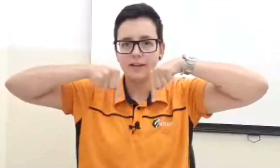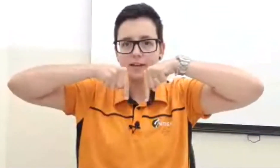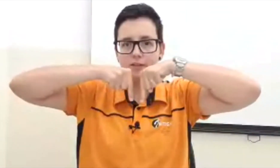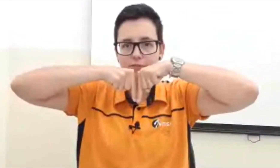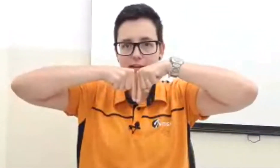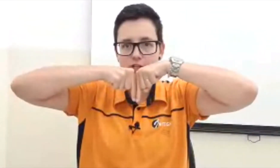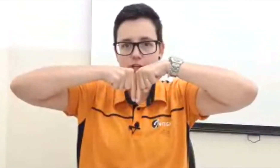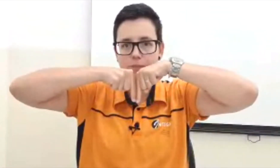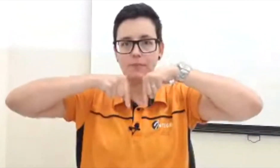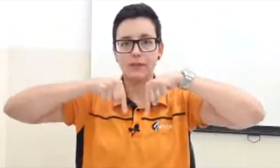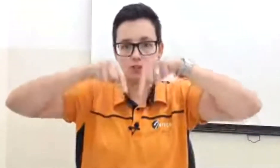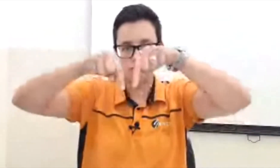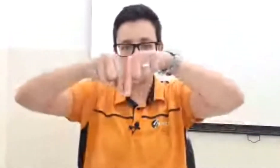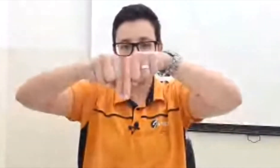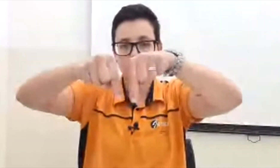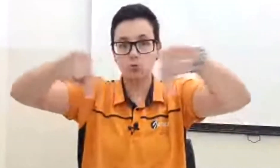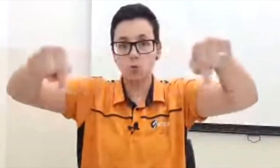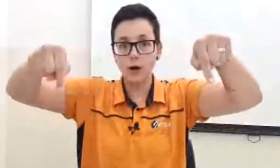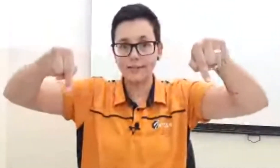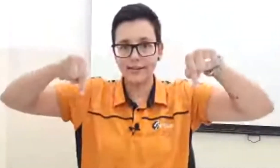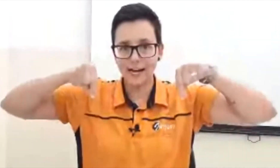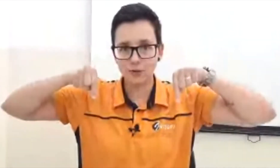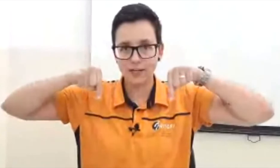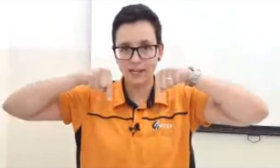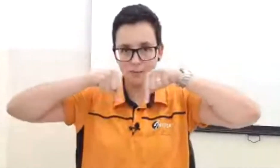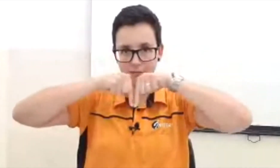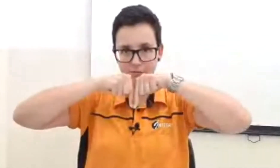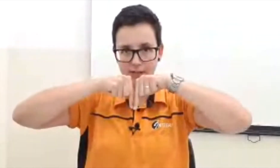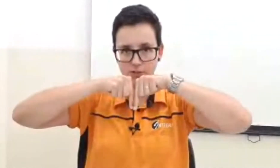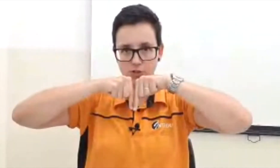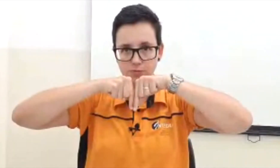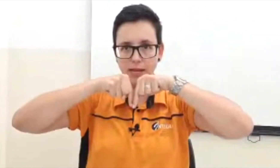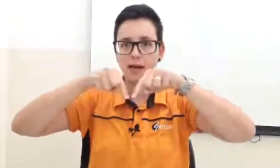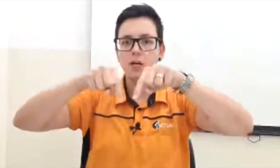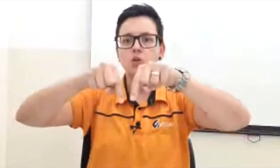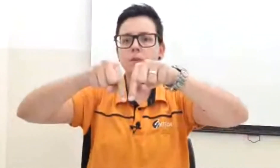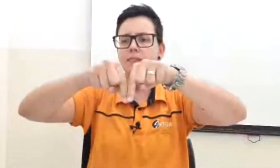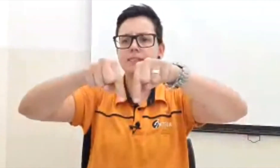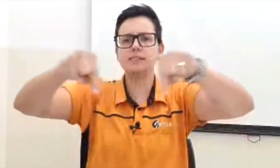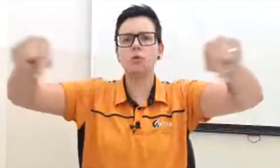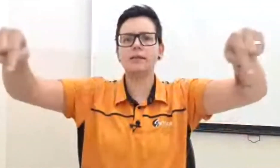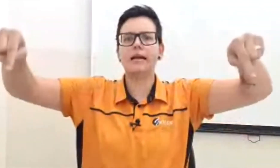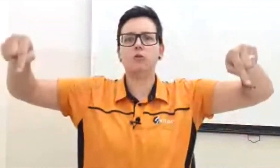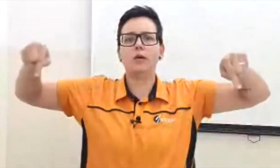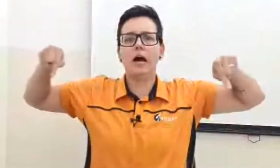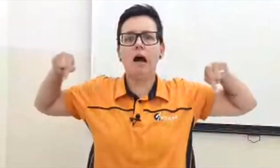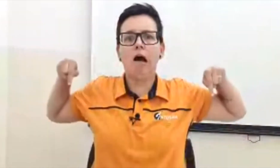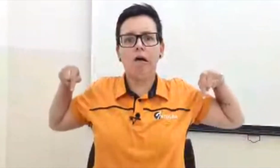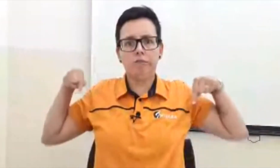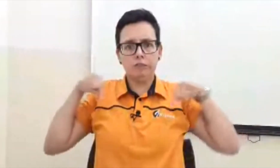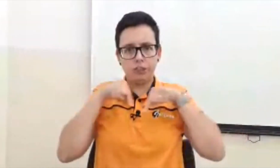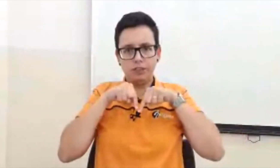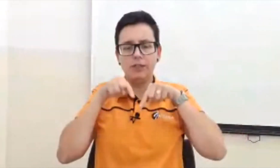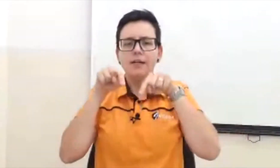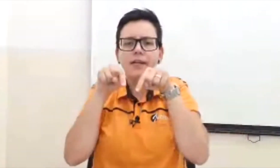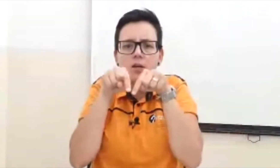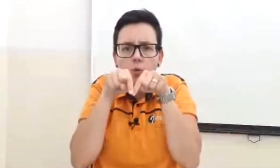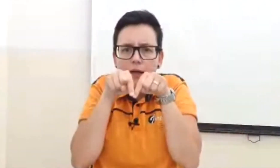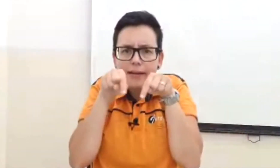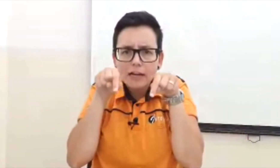e fecha. Eu estou desenhando um quadrado aqui na minha frente, tá? Não precisa ser um quadrado grande, nem um quadrado